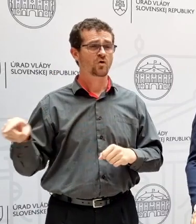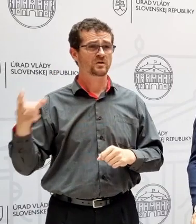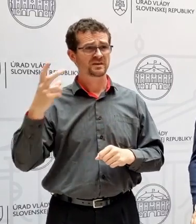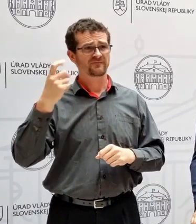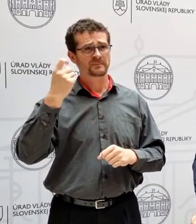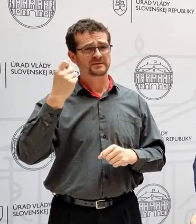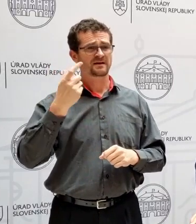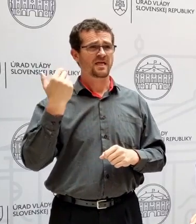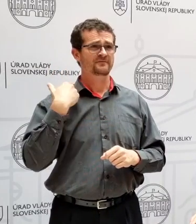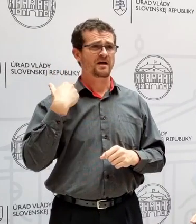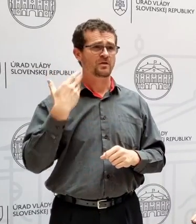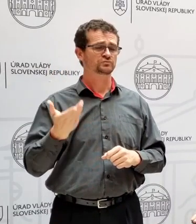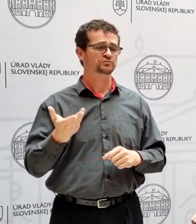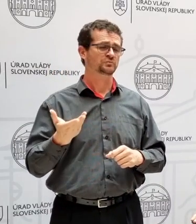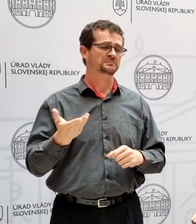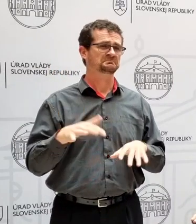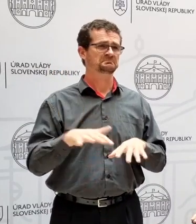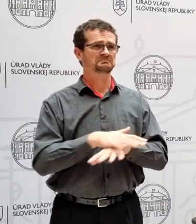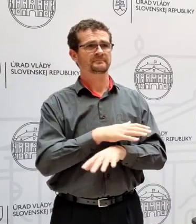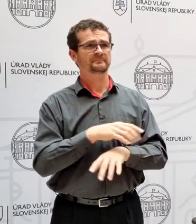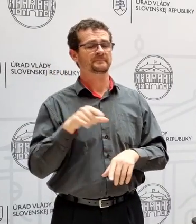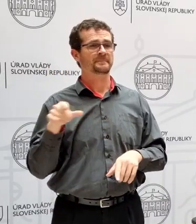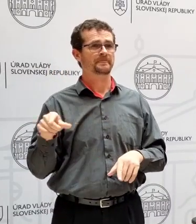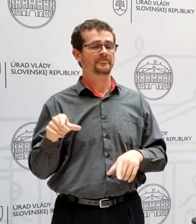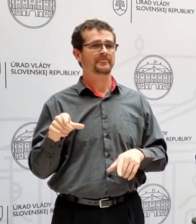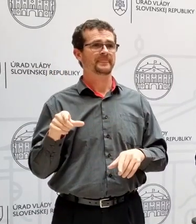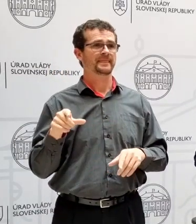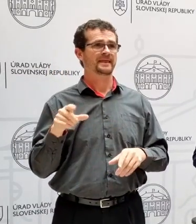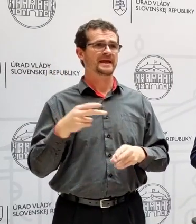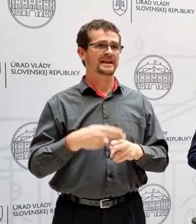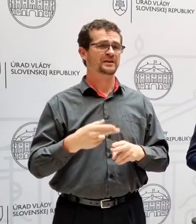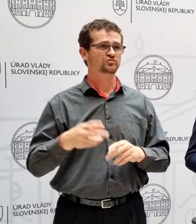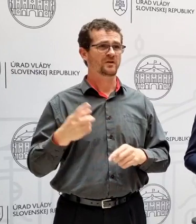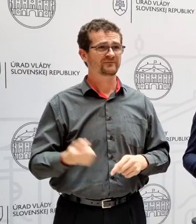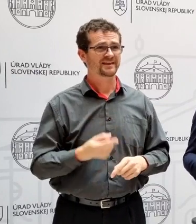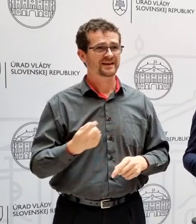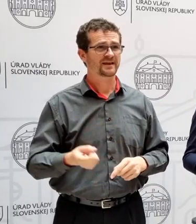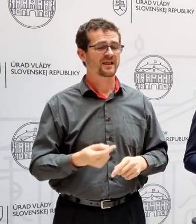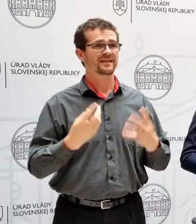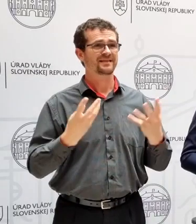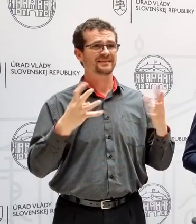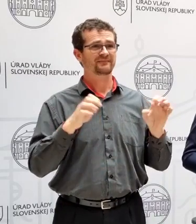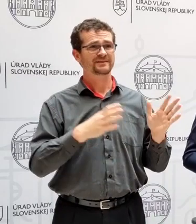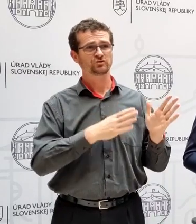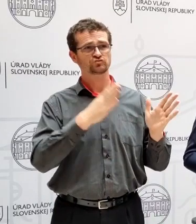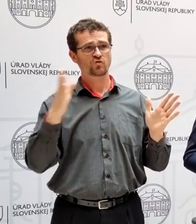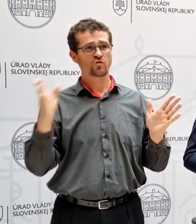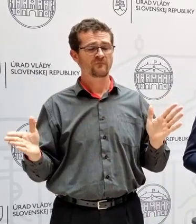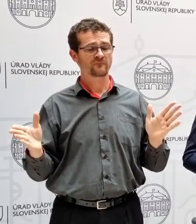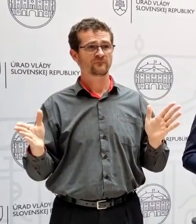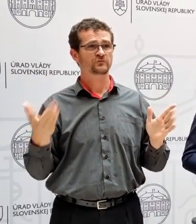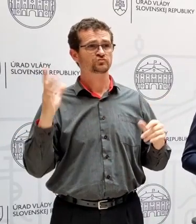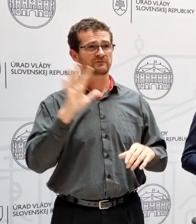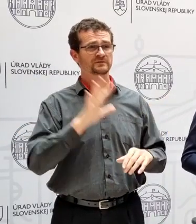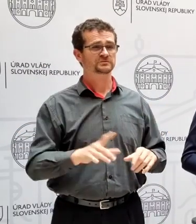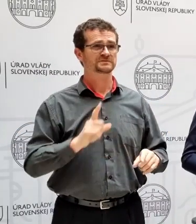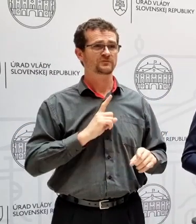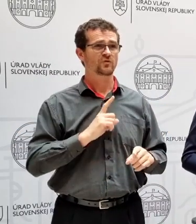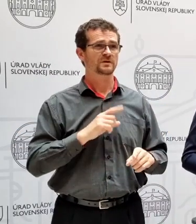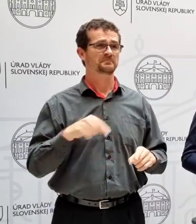vymysleli zámienku falošnú, ktorú operovali, vydierali, 9 týždňov molestovali doslova Slovensko